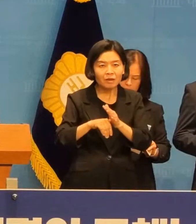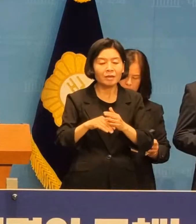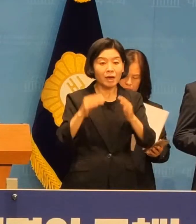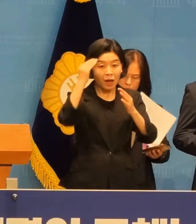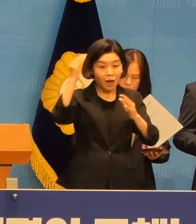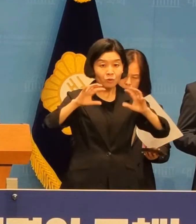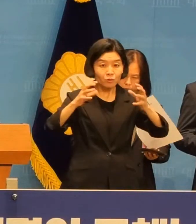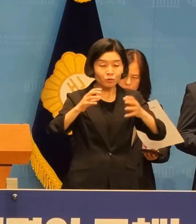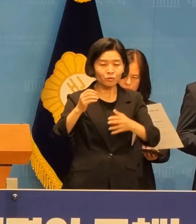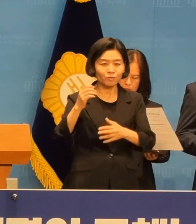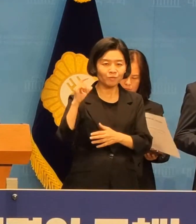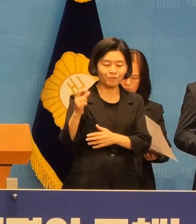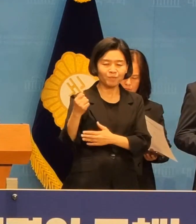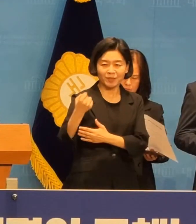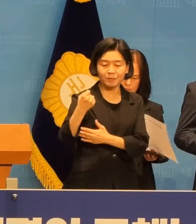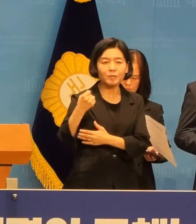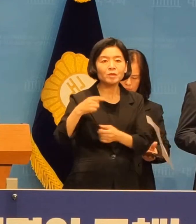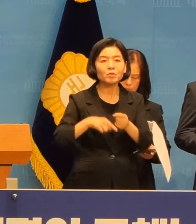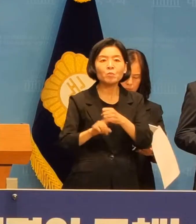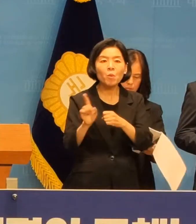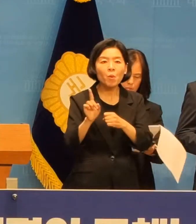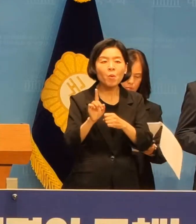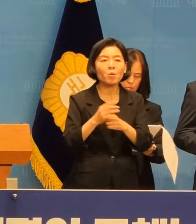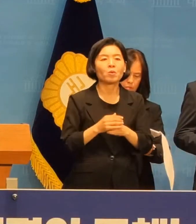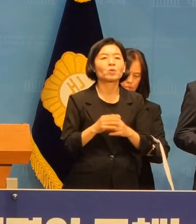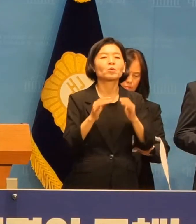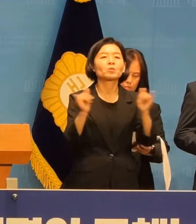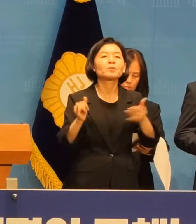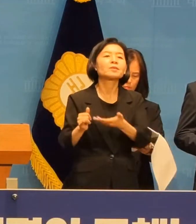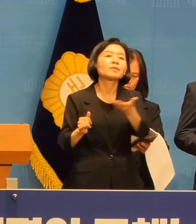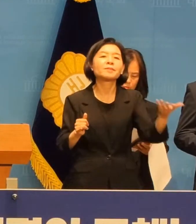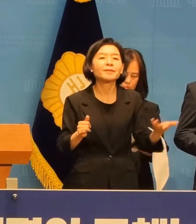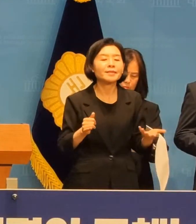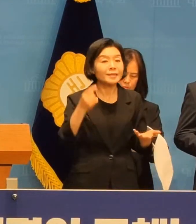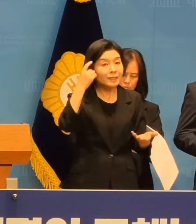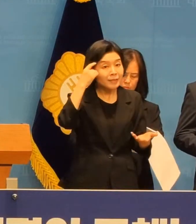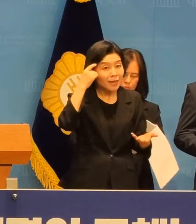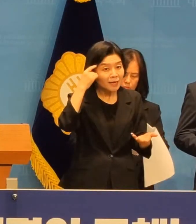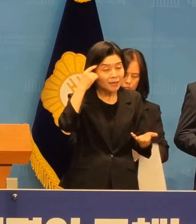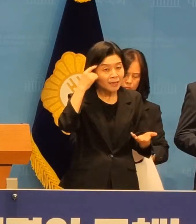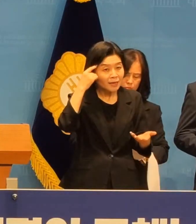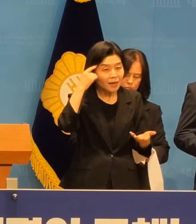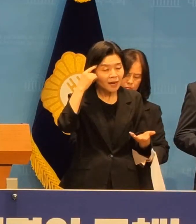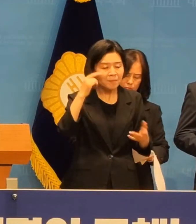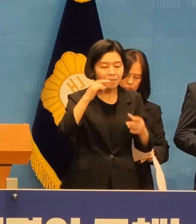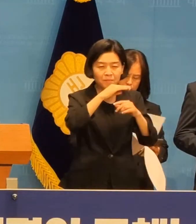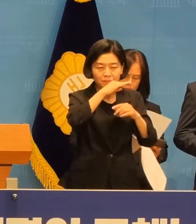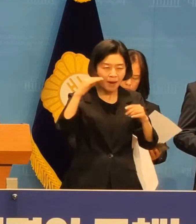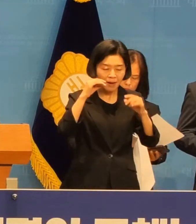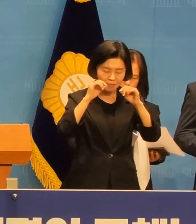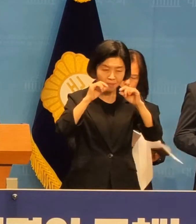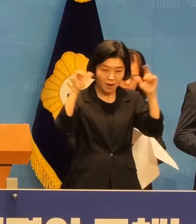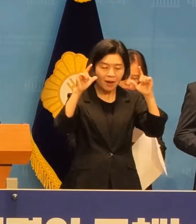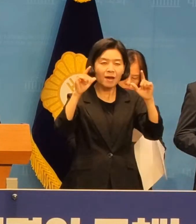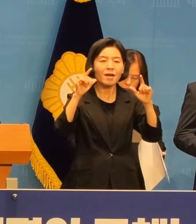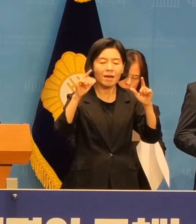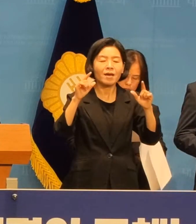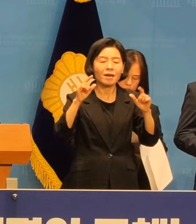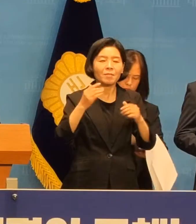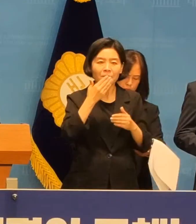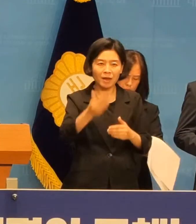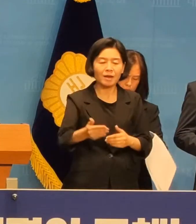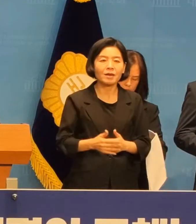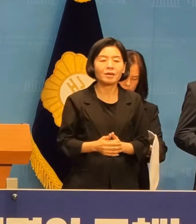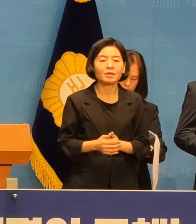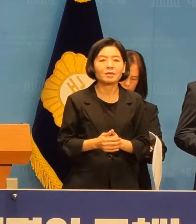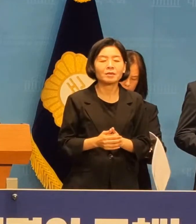지지 않았던 이유는 단 하나, 국민의 의식이 깨어 있었기 때문입니다. 권력의 위기